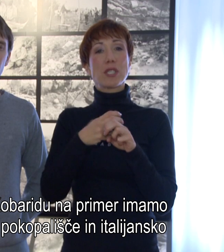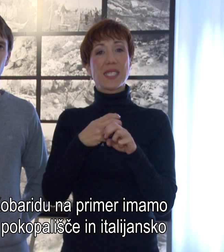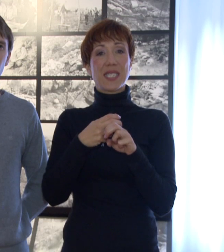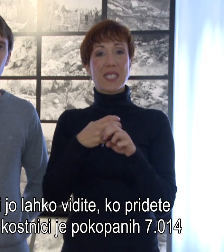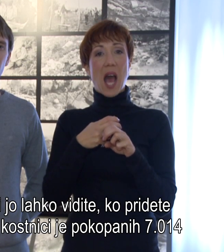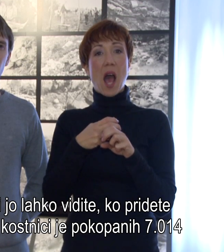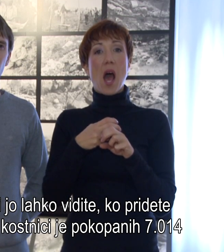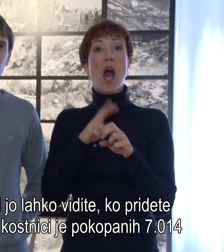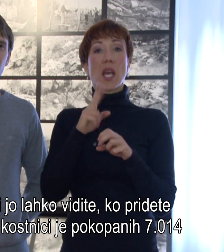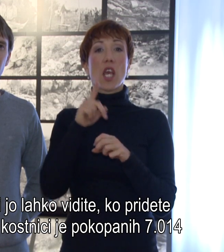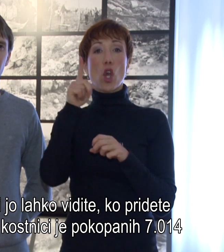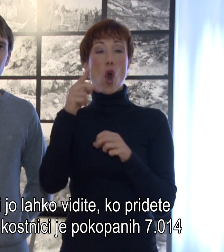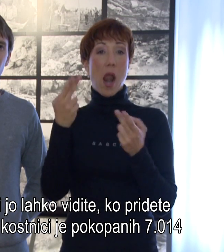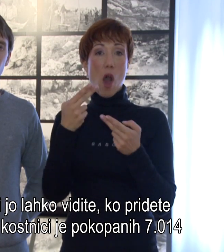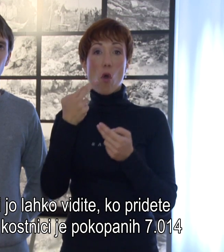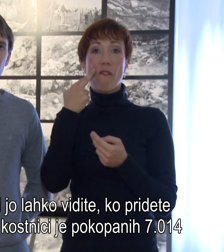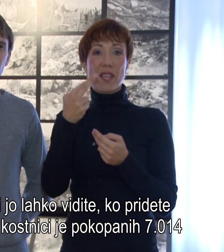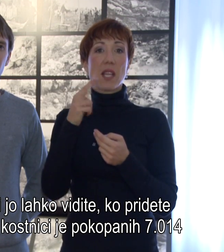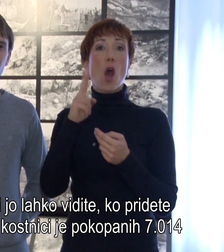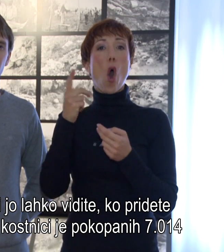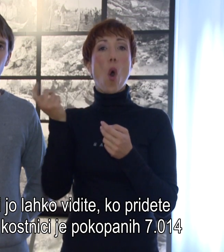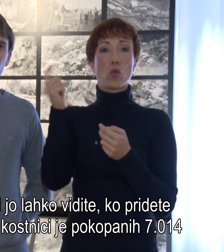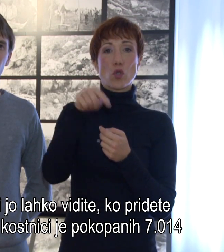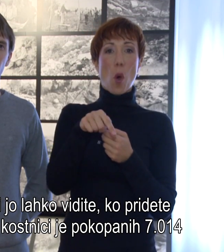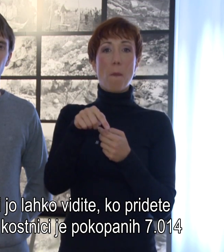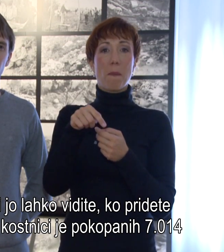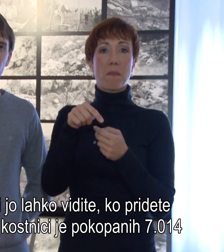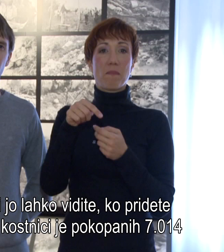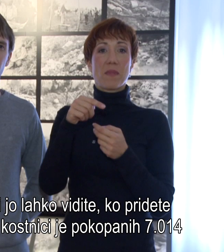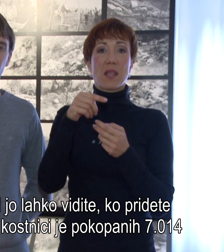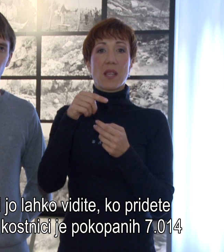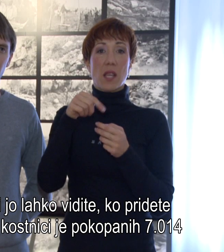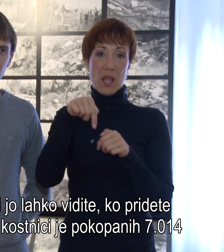jo lahko vidite, ko vstopite v kraj Kobarid.